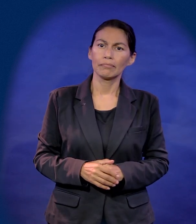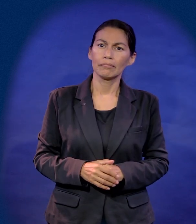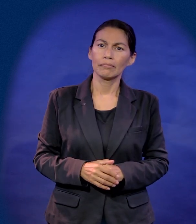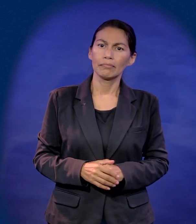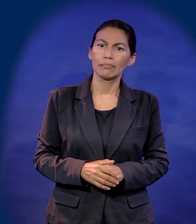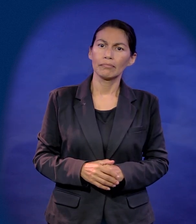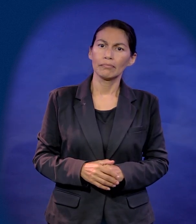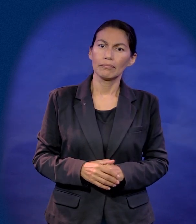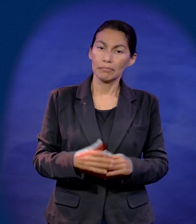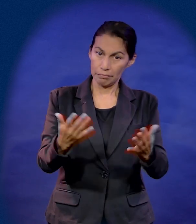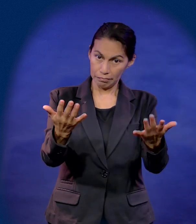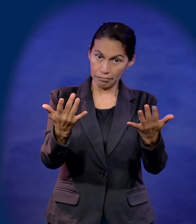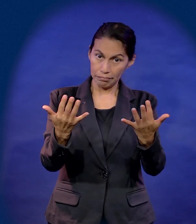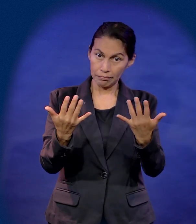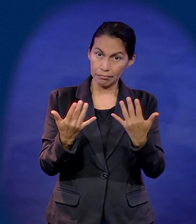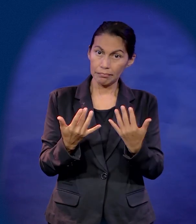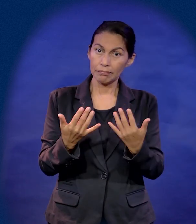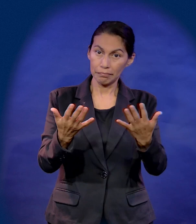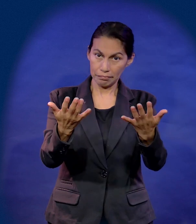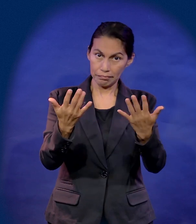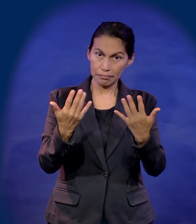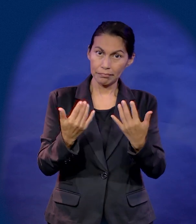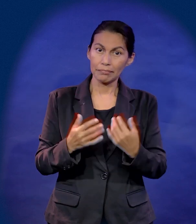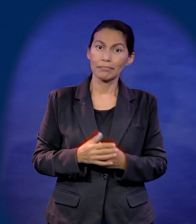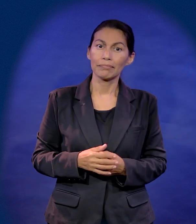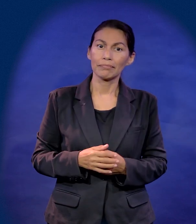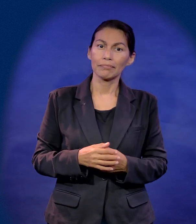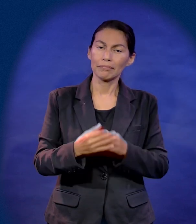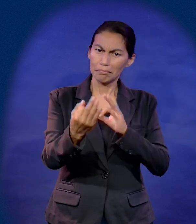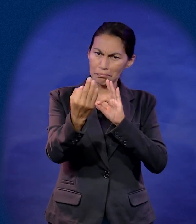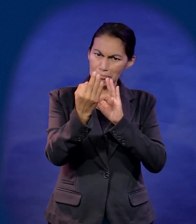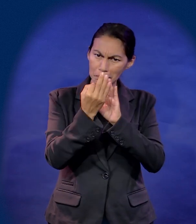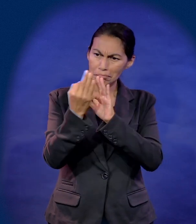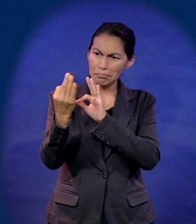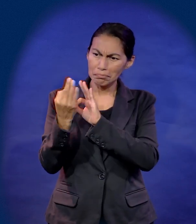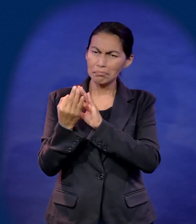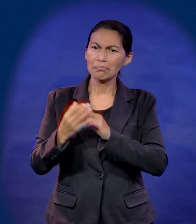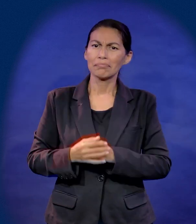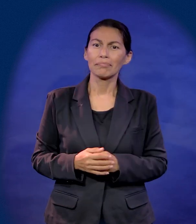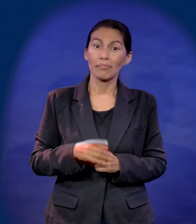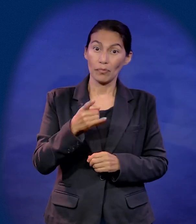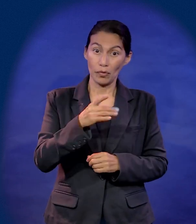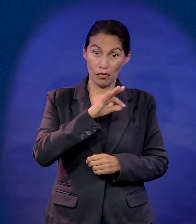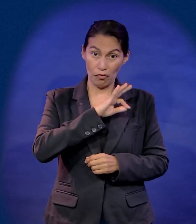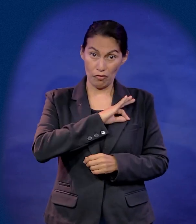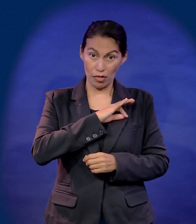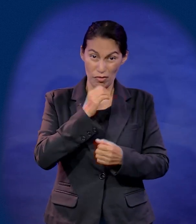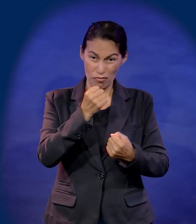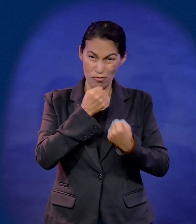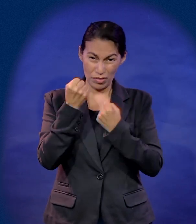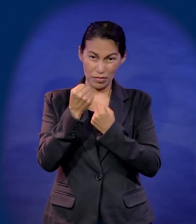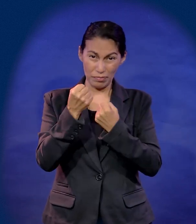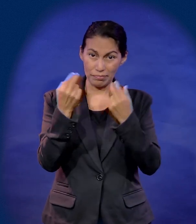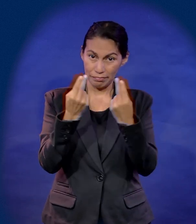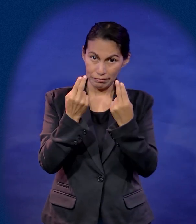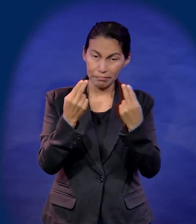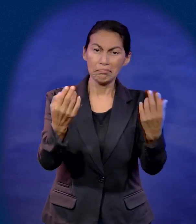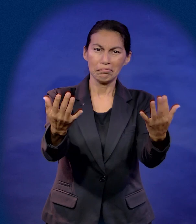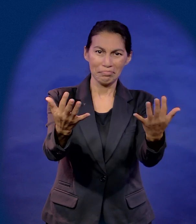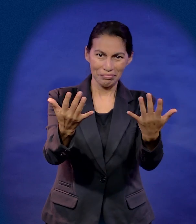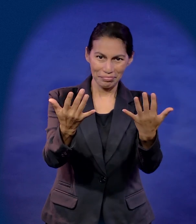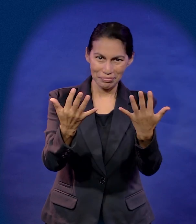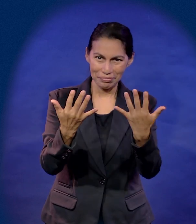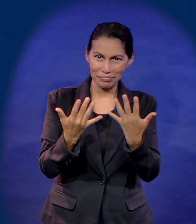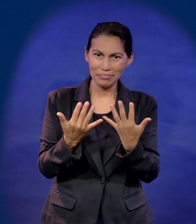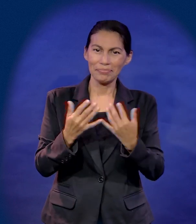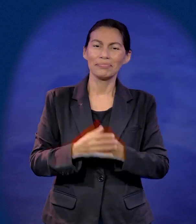Acércate. Ven. ¿Habrá uno, una, esta mañana? Ven, necesito. Acércate, joven. Ven aquí.